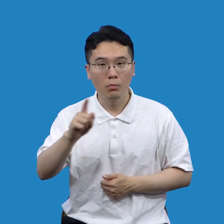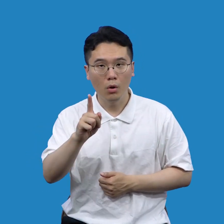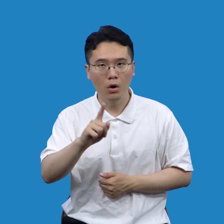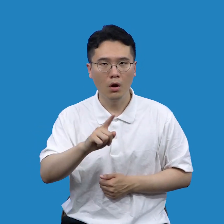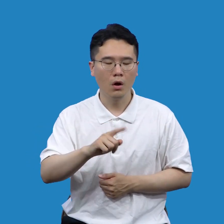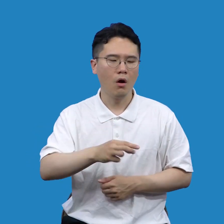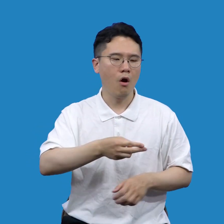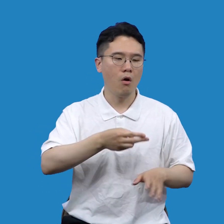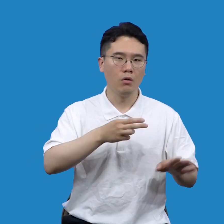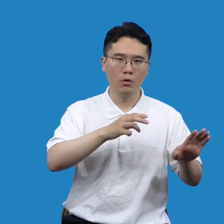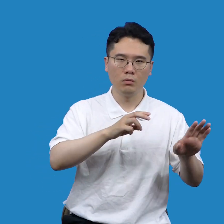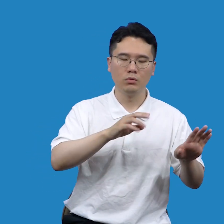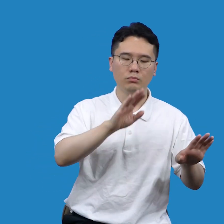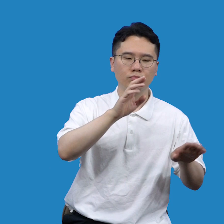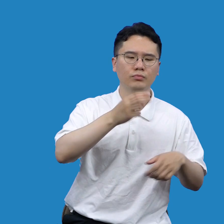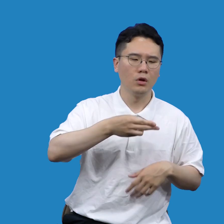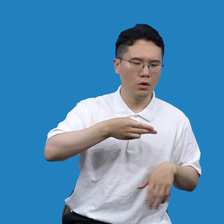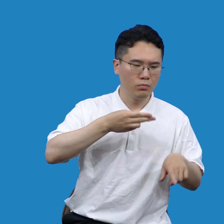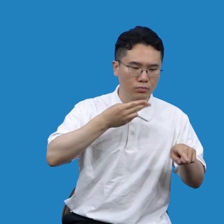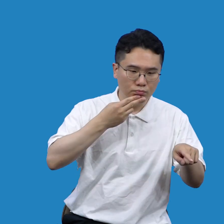무자, 누룩교자.